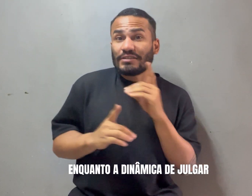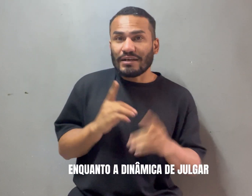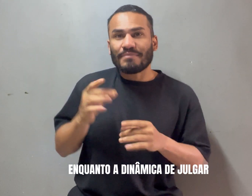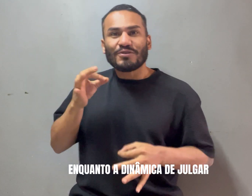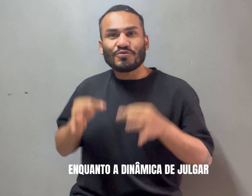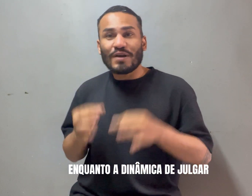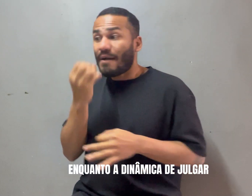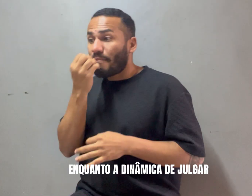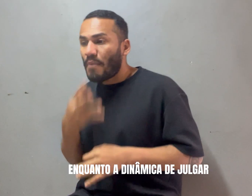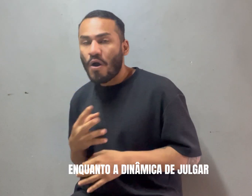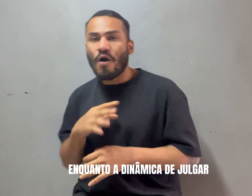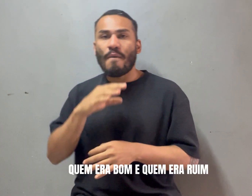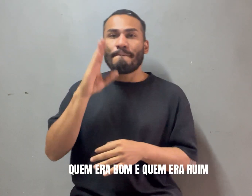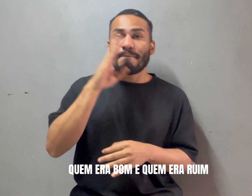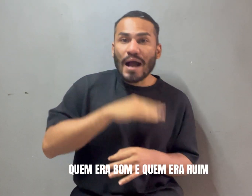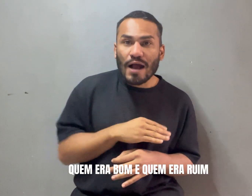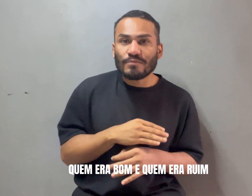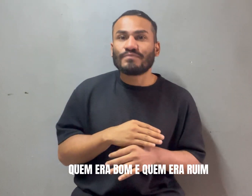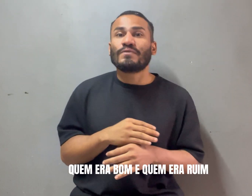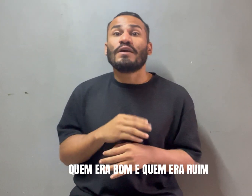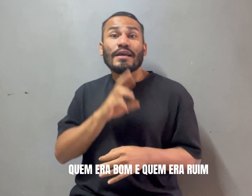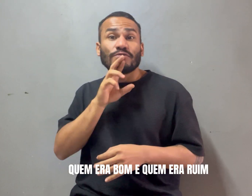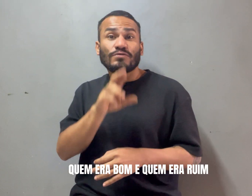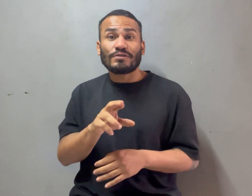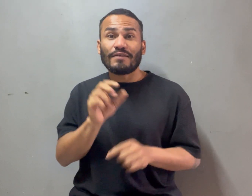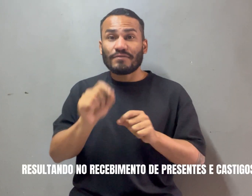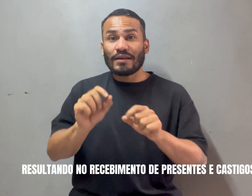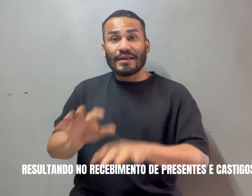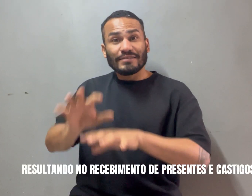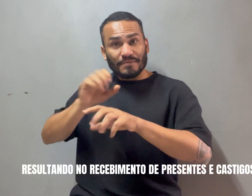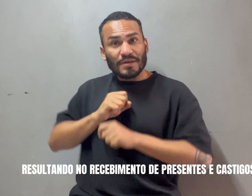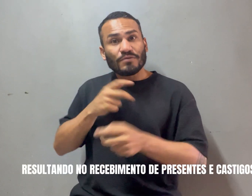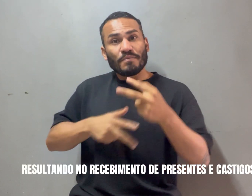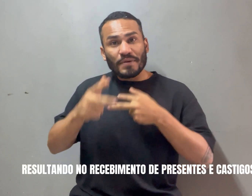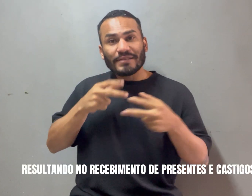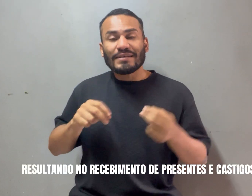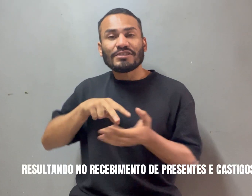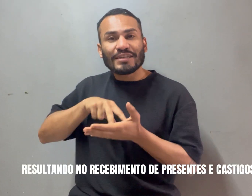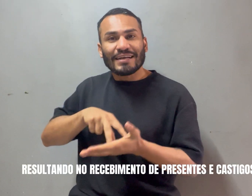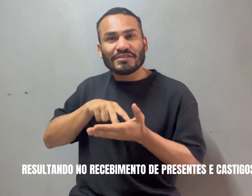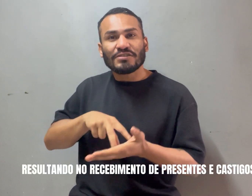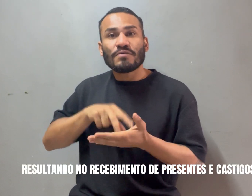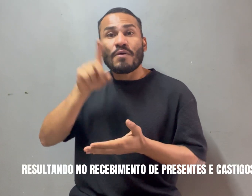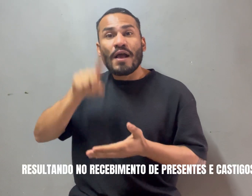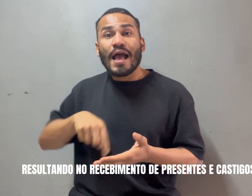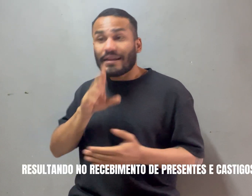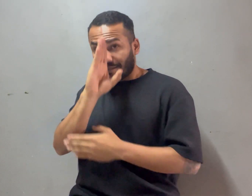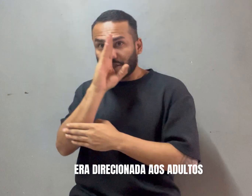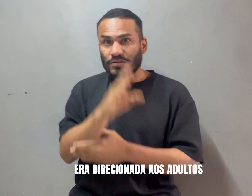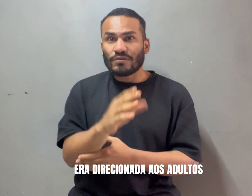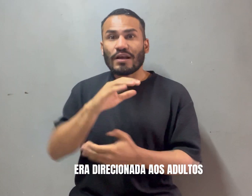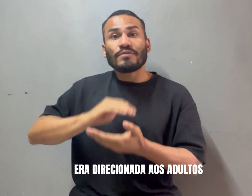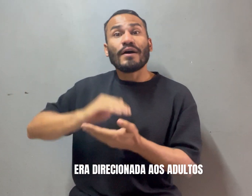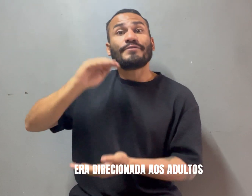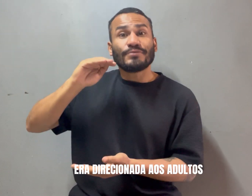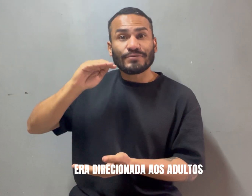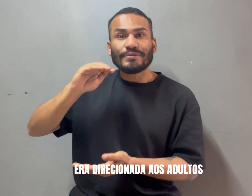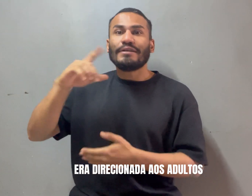a dinâmica de julgar quem era bom e quem era ruim, resultando no recebimento de presentes e castigos, era direcionada aos